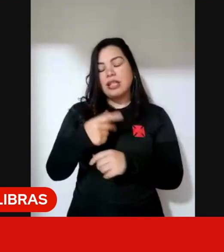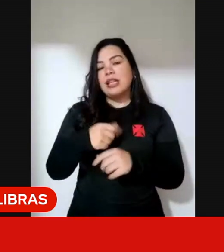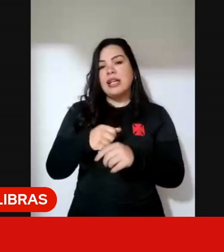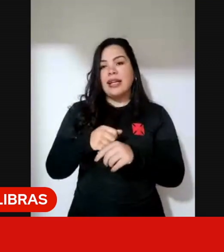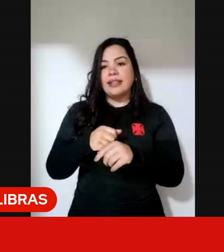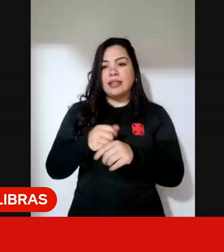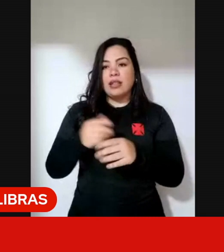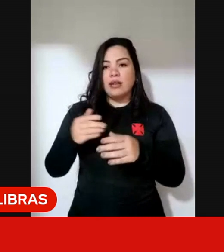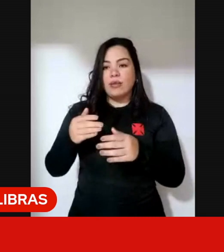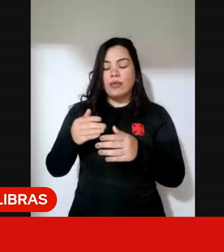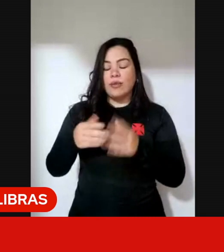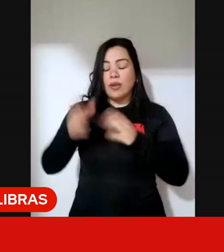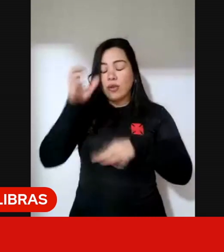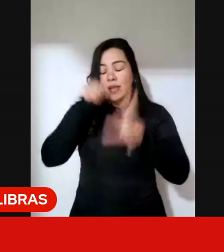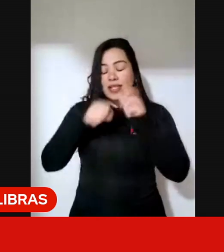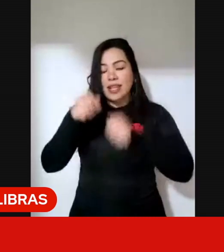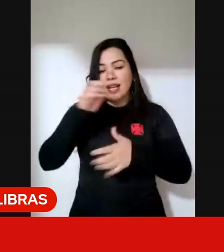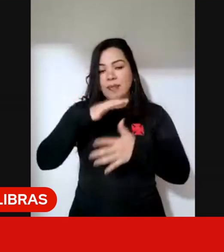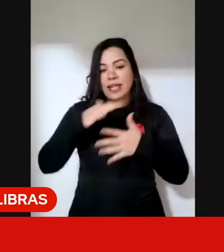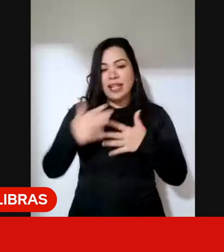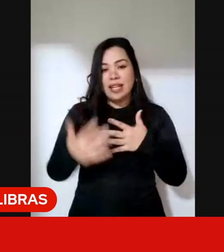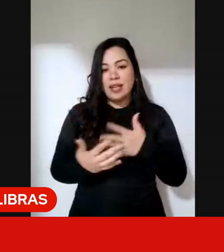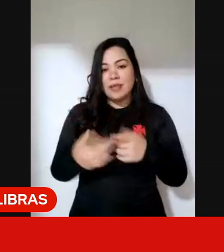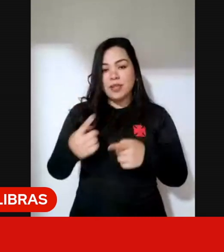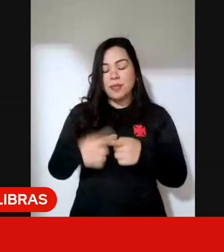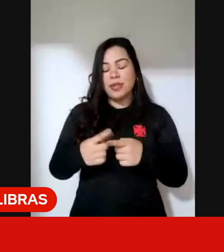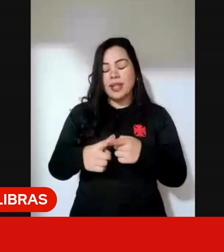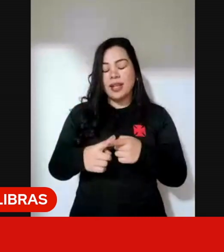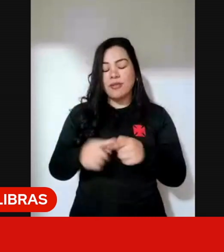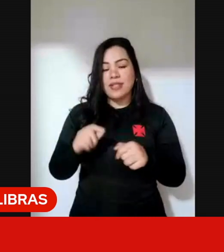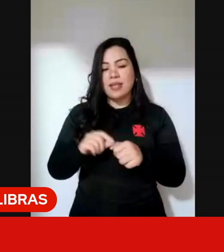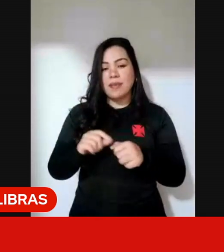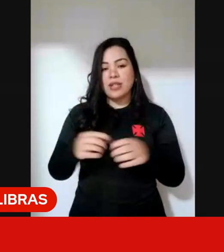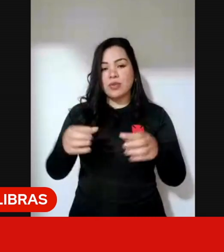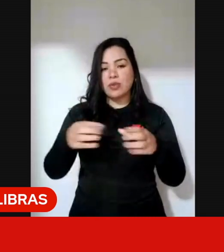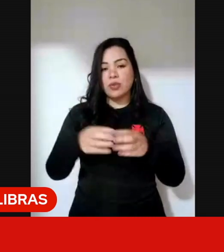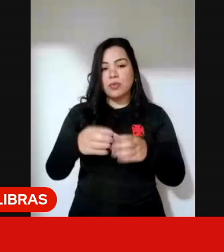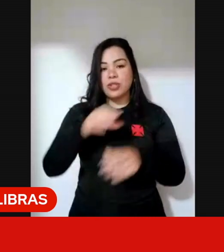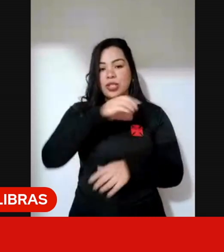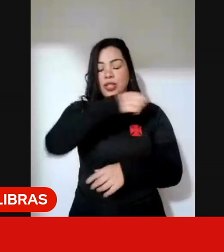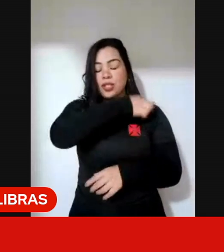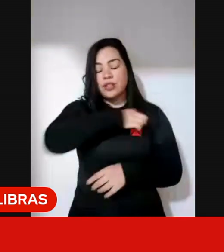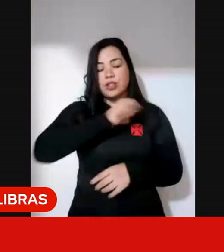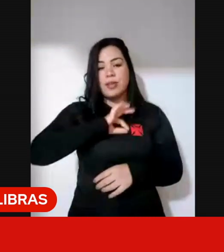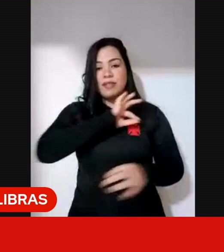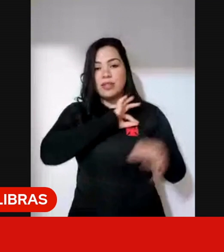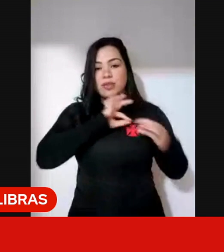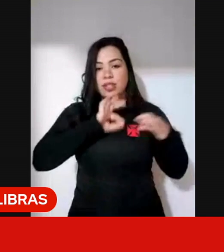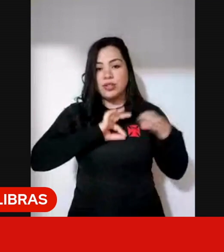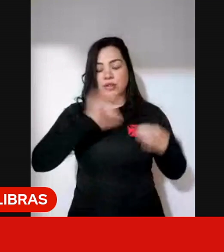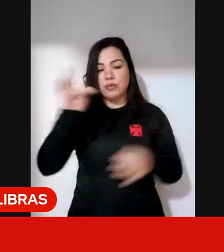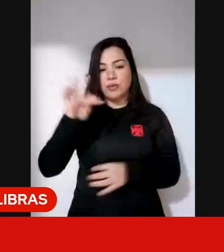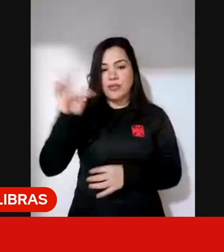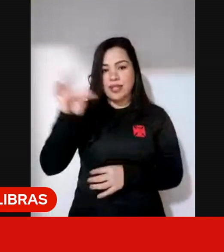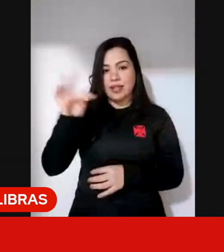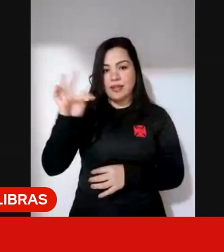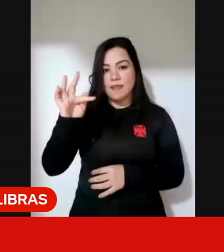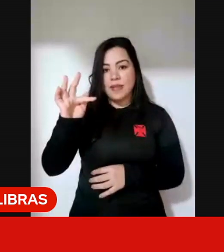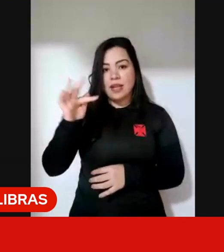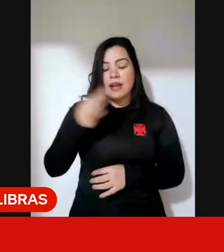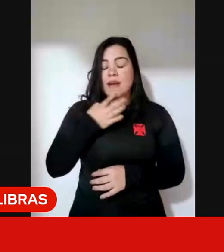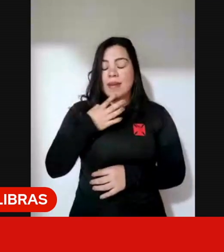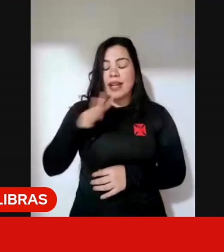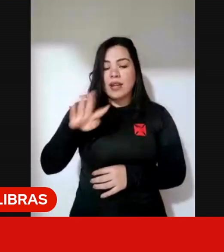dia, então eu comecei a aprender Libras porque eu fazia parte do grupo de desbravadores do